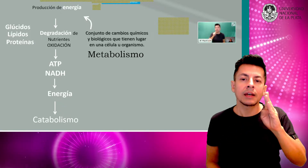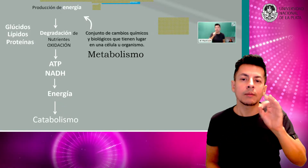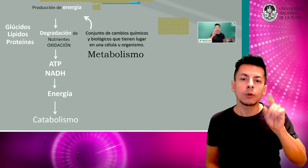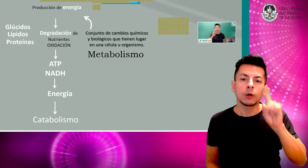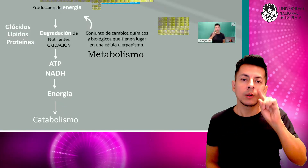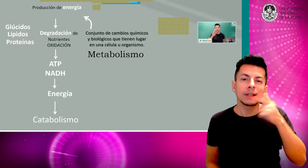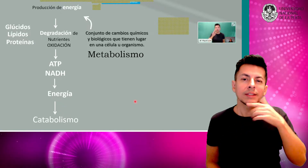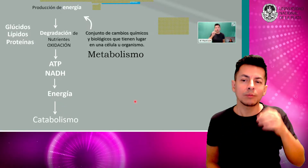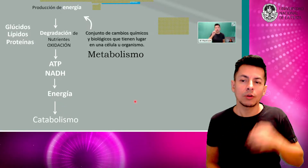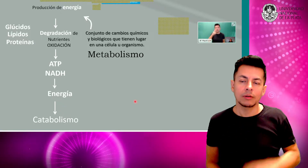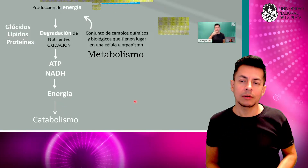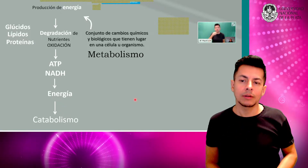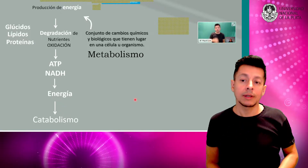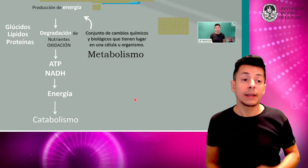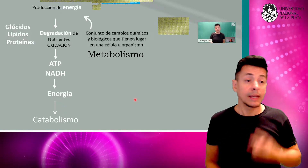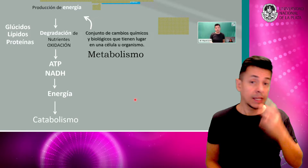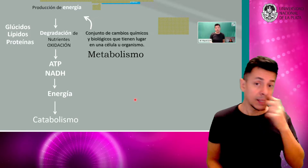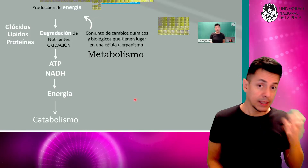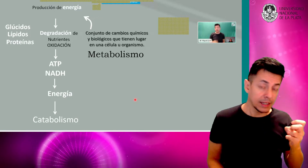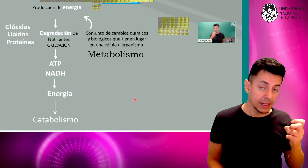electrones.